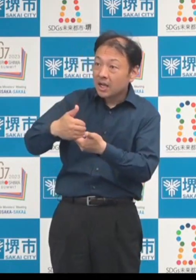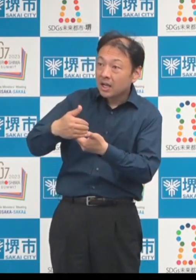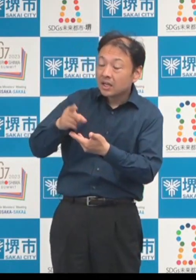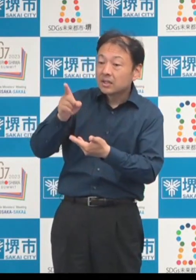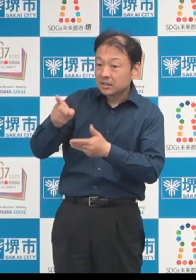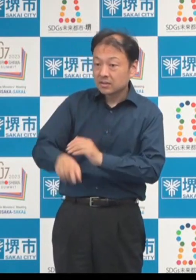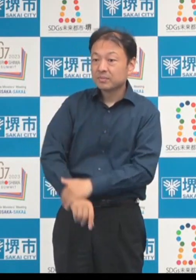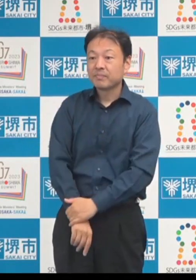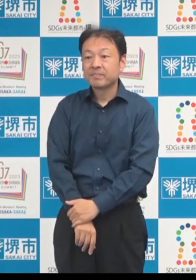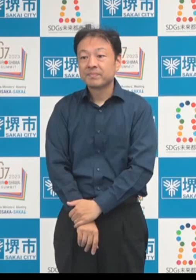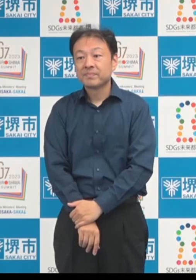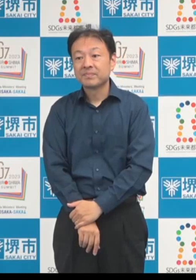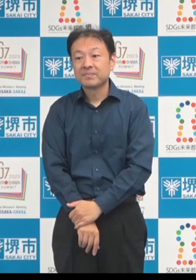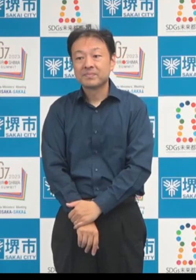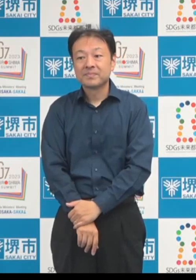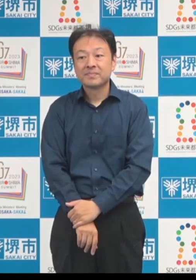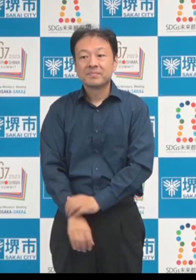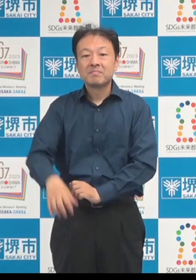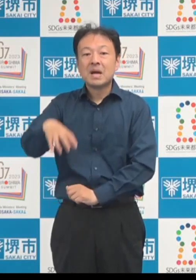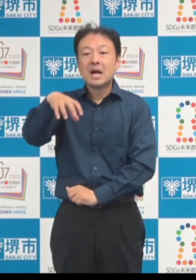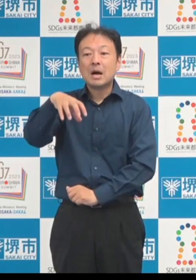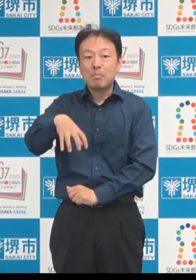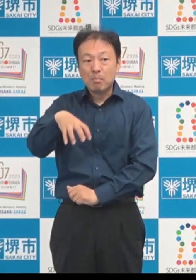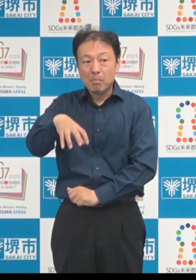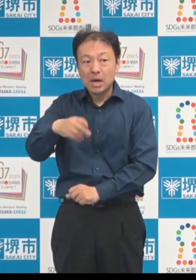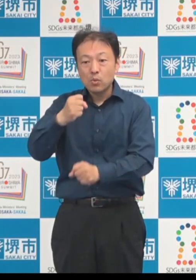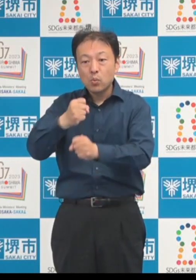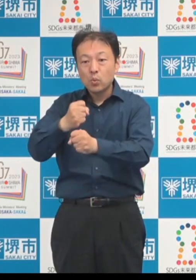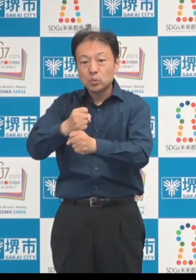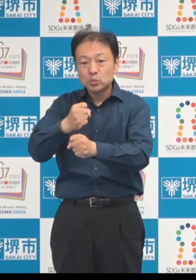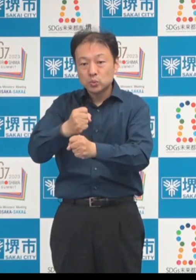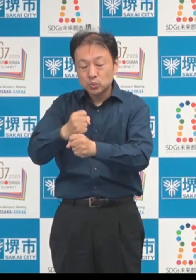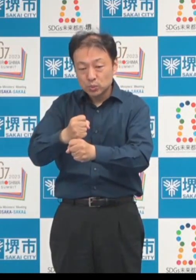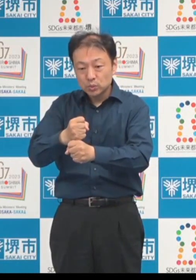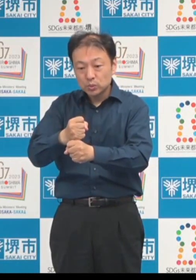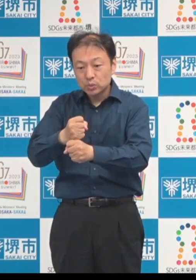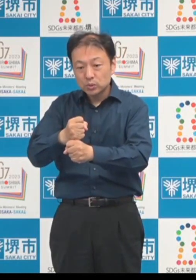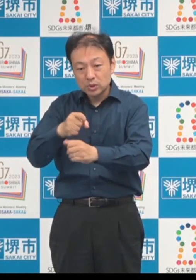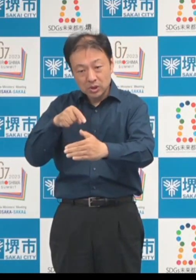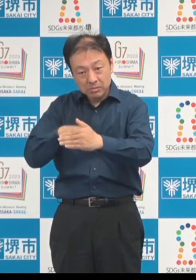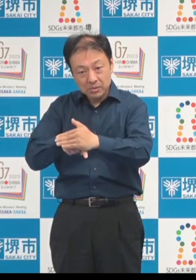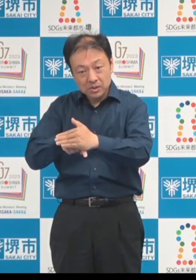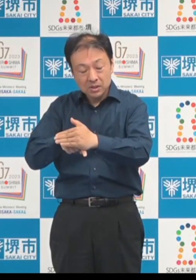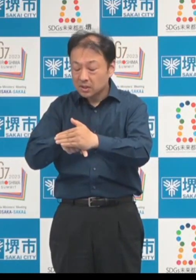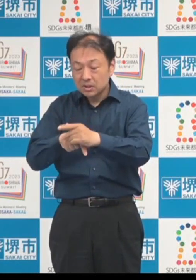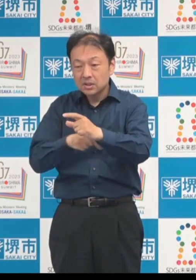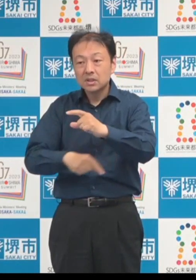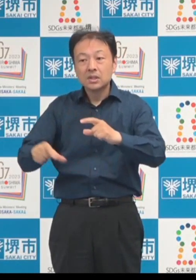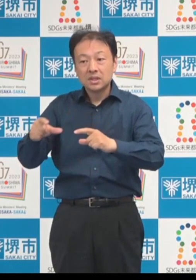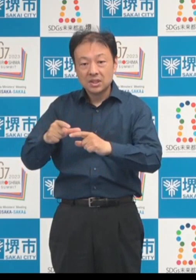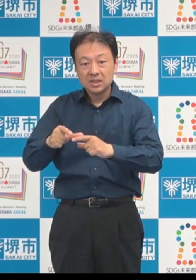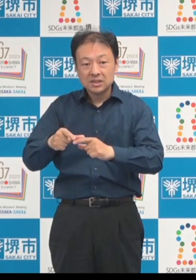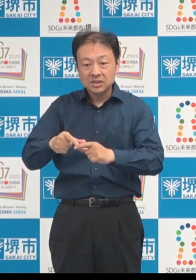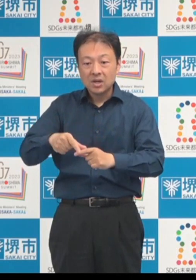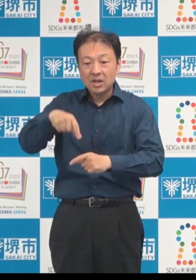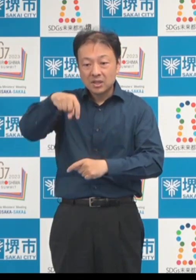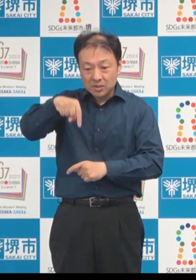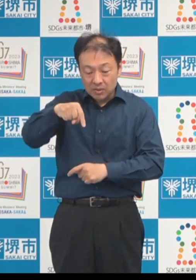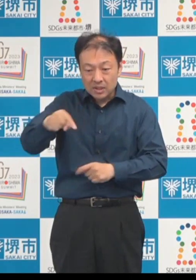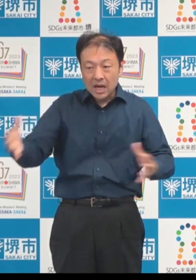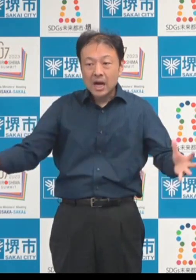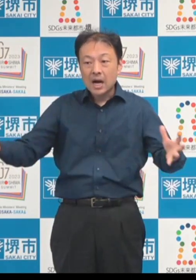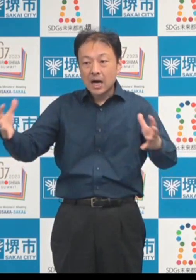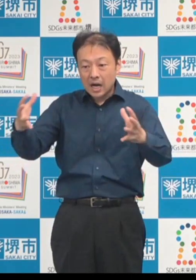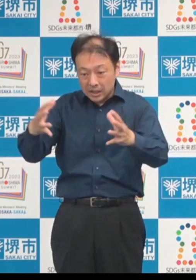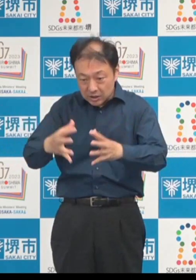にね、場を作ったというよりもその場に集まる人、コミュニティマネージャー、ここに非